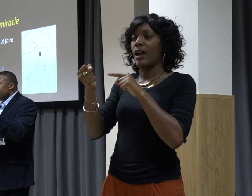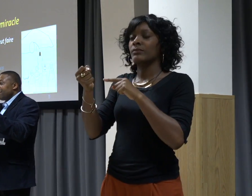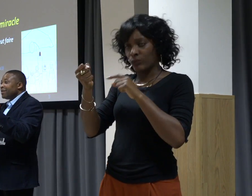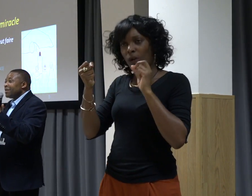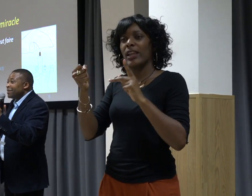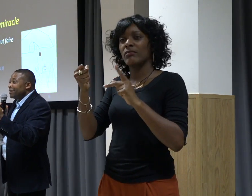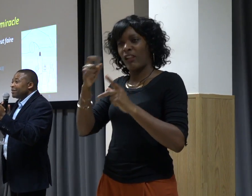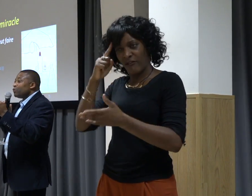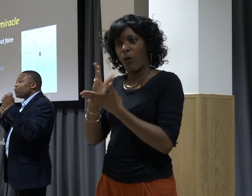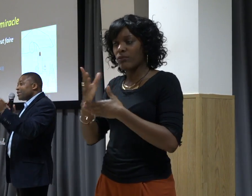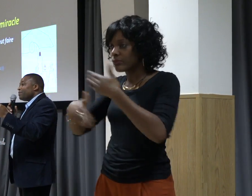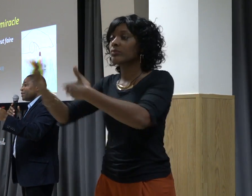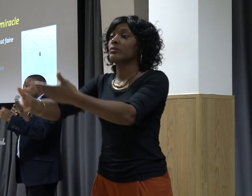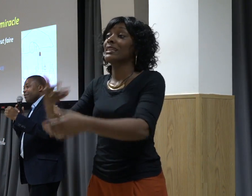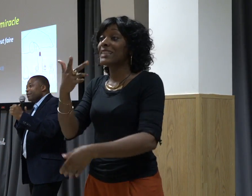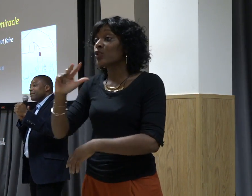temps